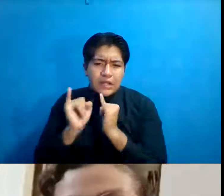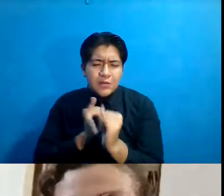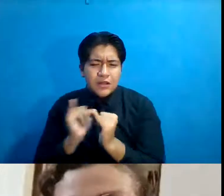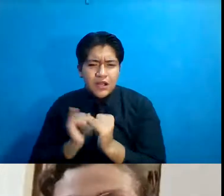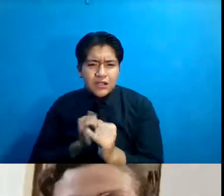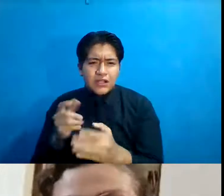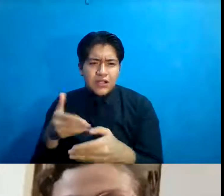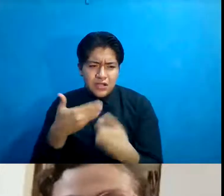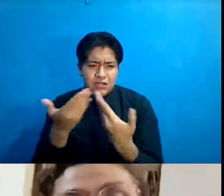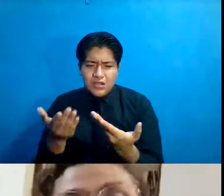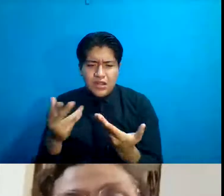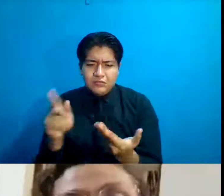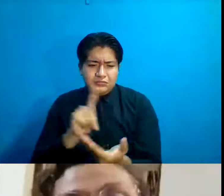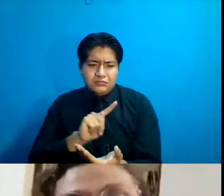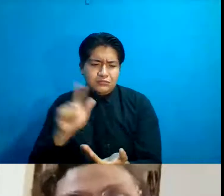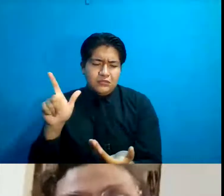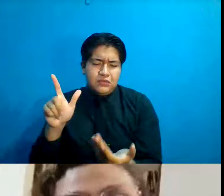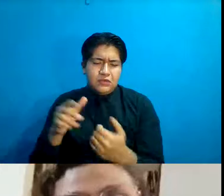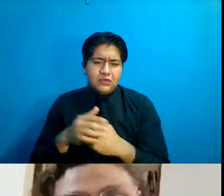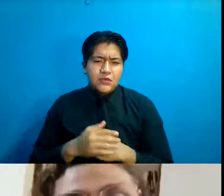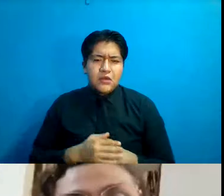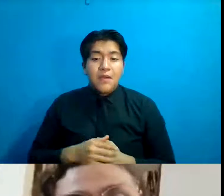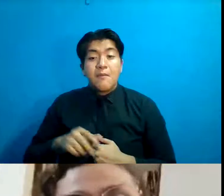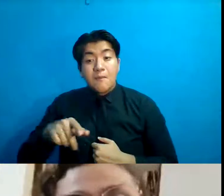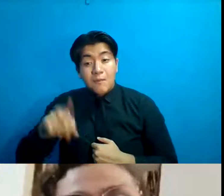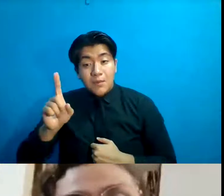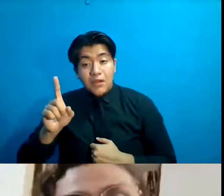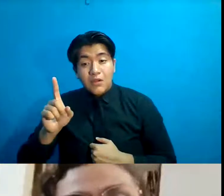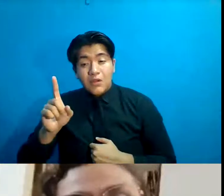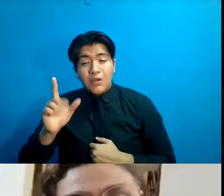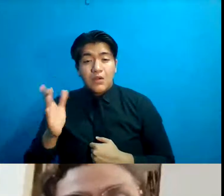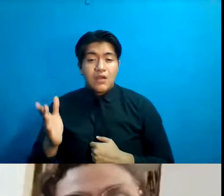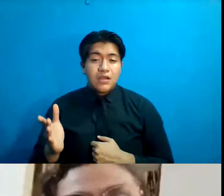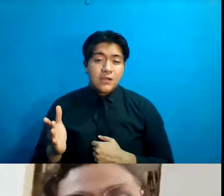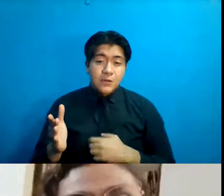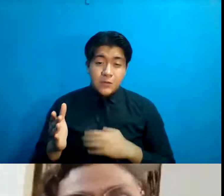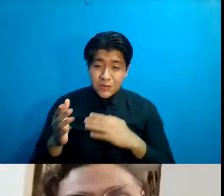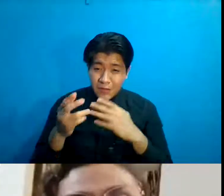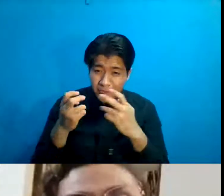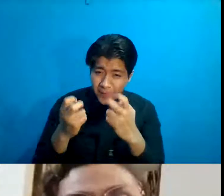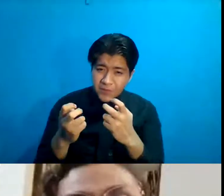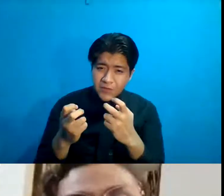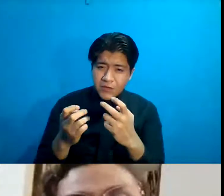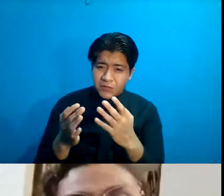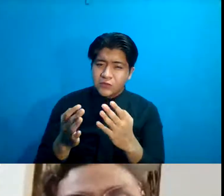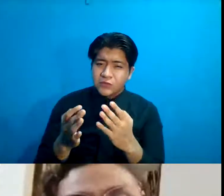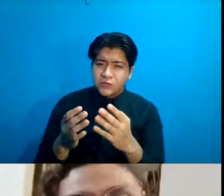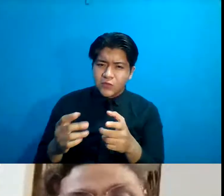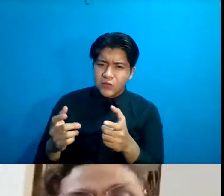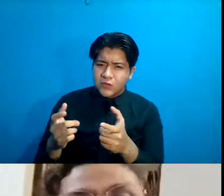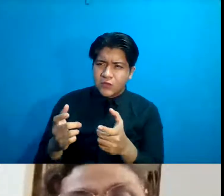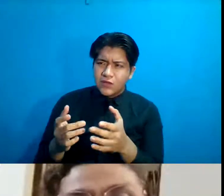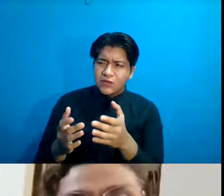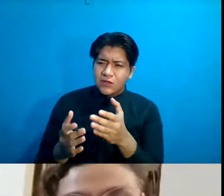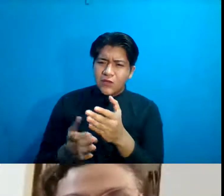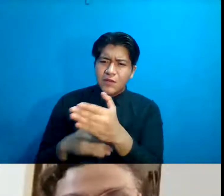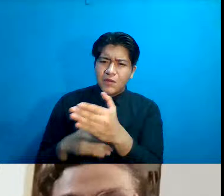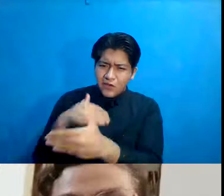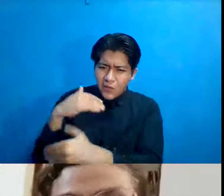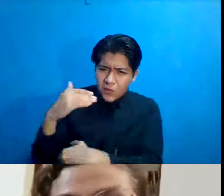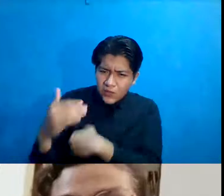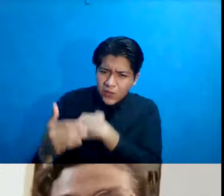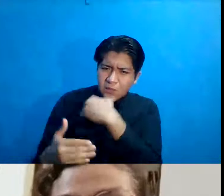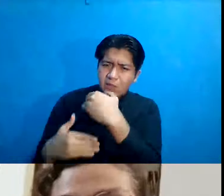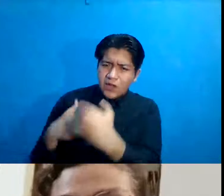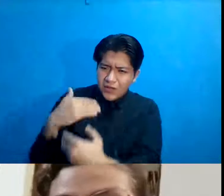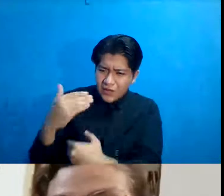de la profesión, ¿no? Pero esto también va a generar un punto de flexión para que se pueda entender